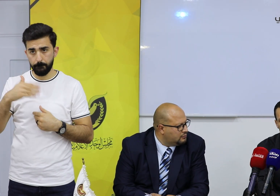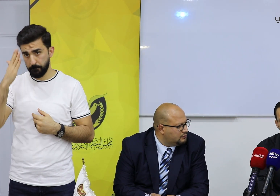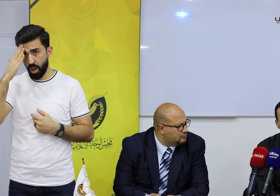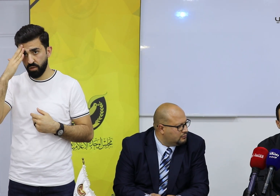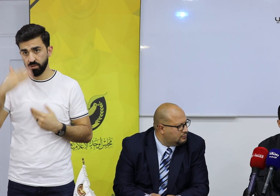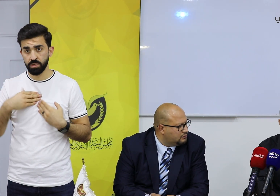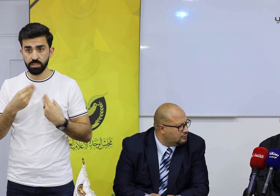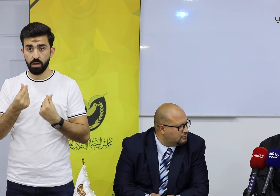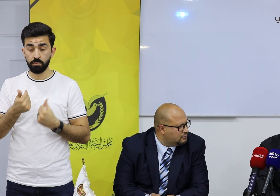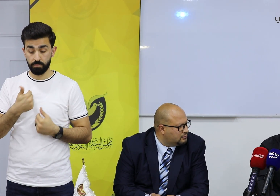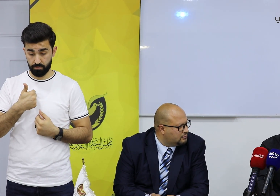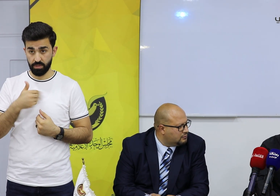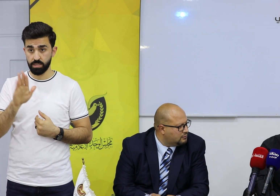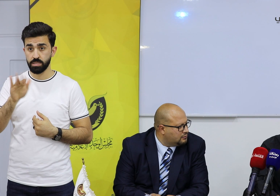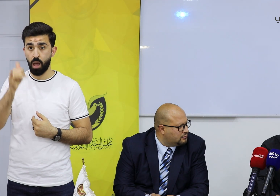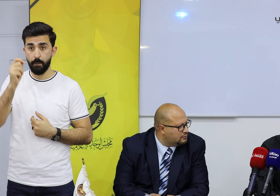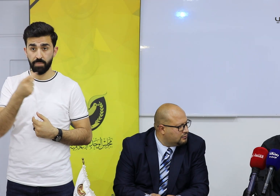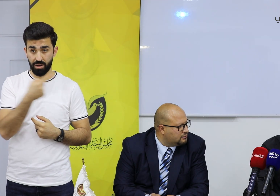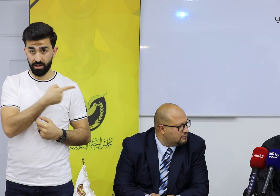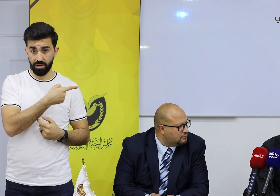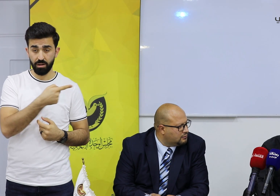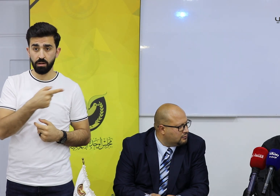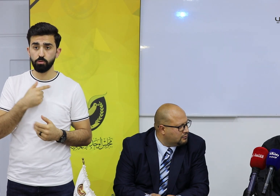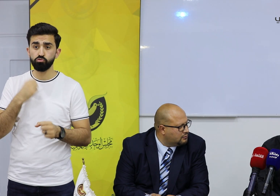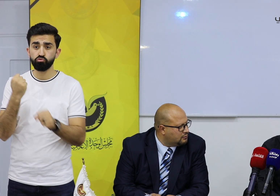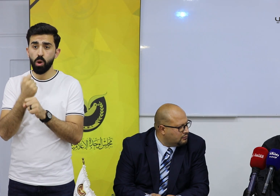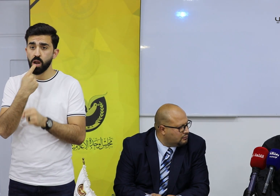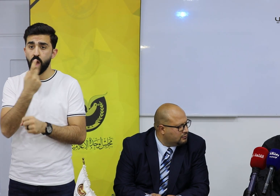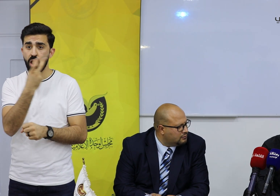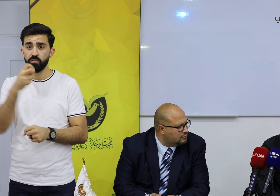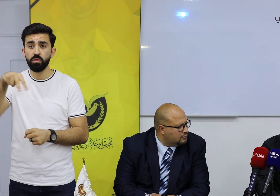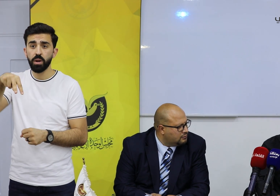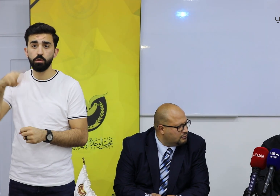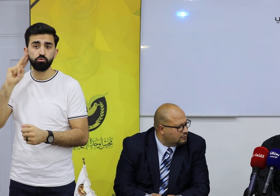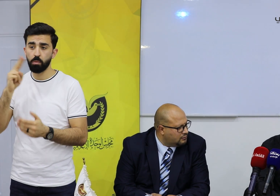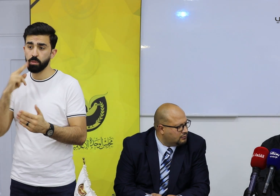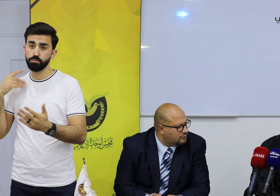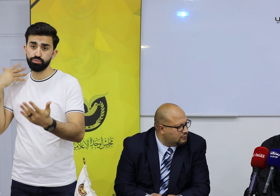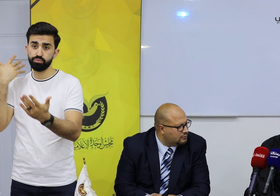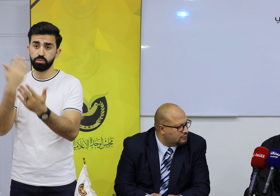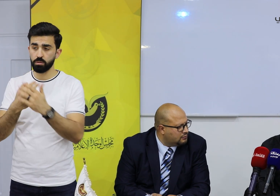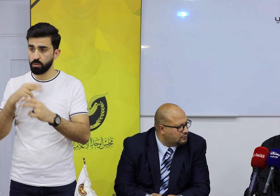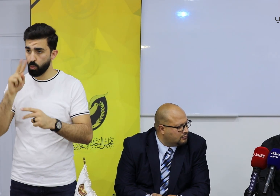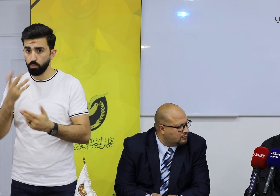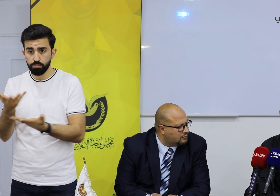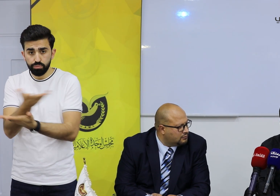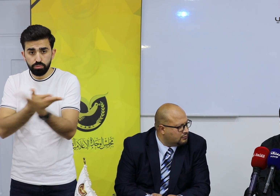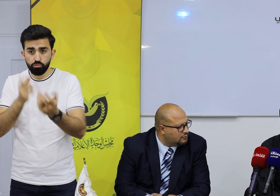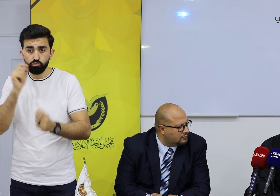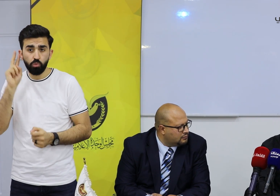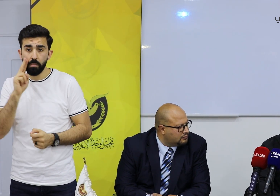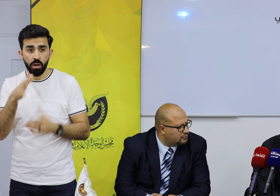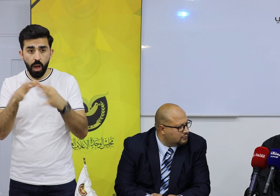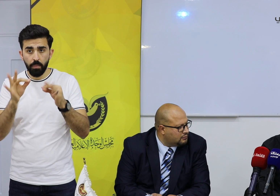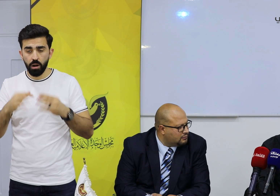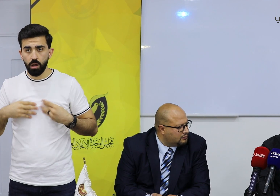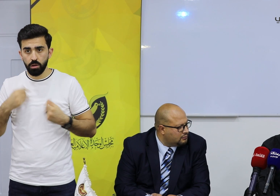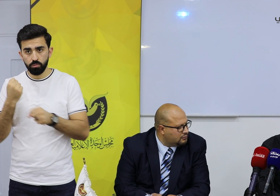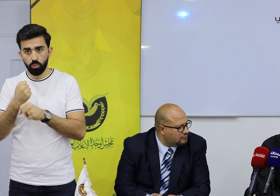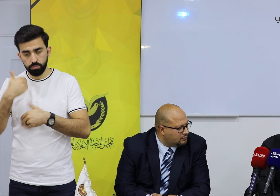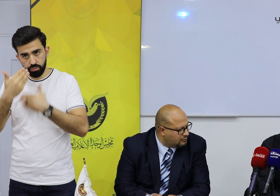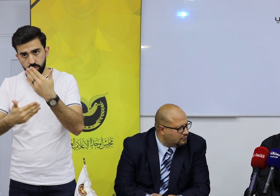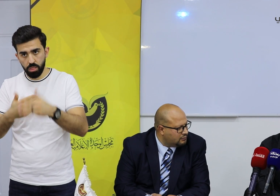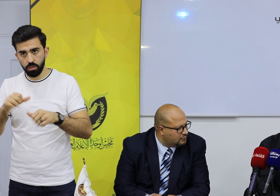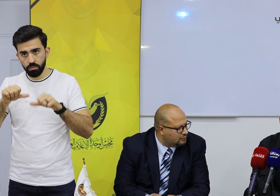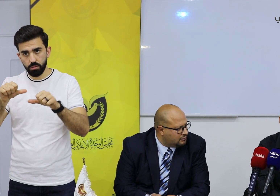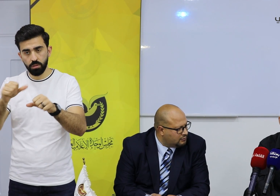كثير، بس انا كسامر انا مع الصم بشتغل ممكن من سنه 2008، شفت كثير معاناه لهم. الأشخاص الصم أشخاص